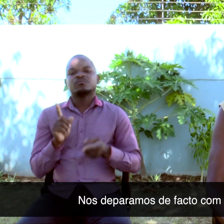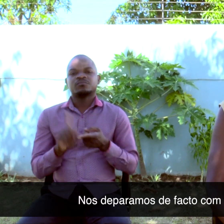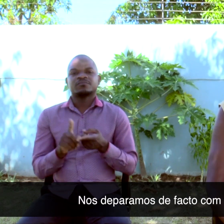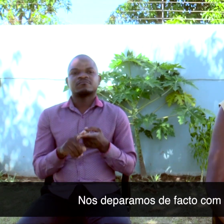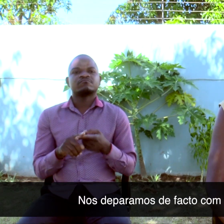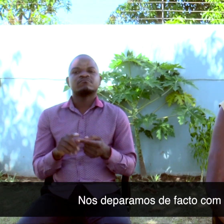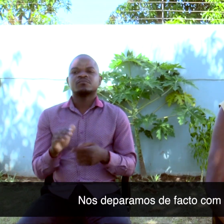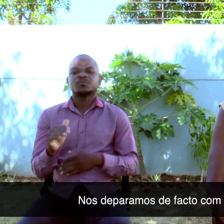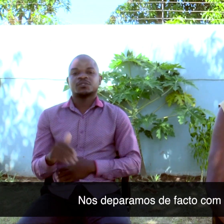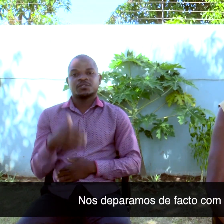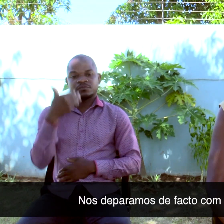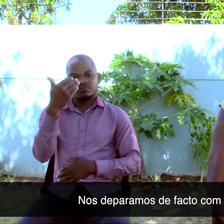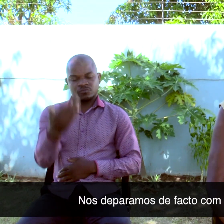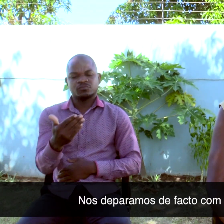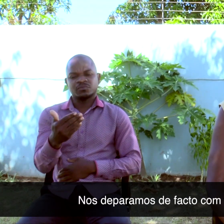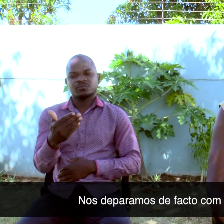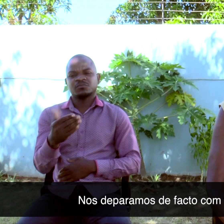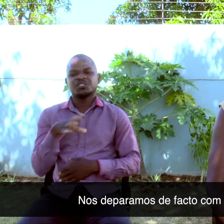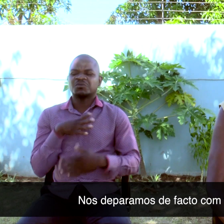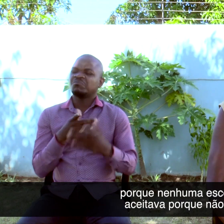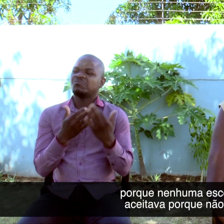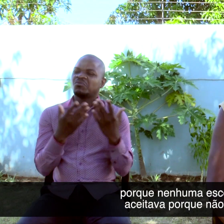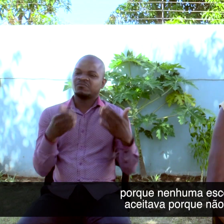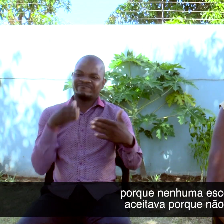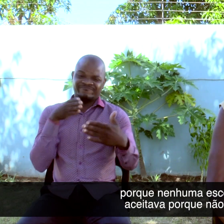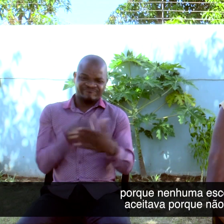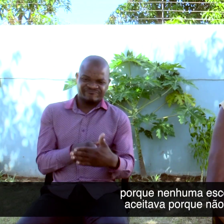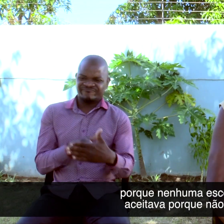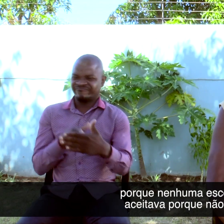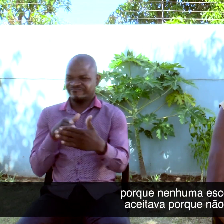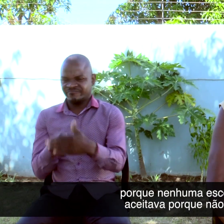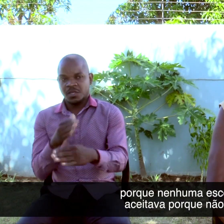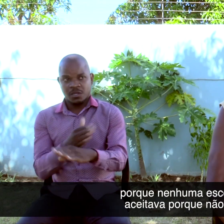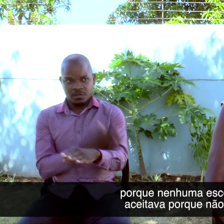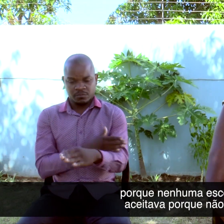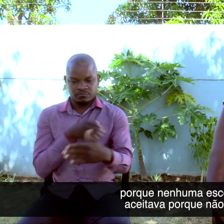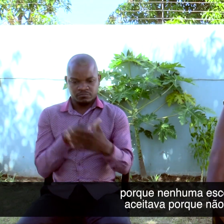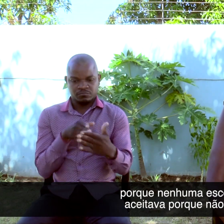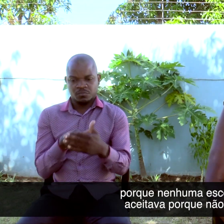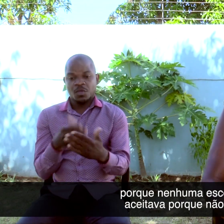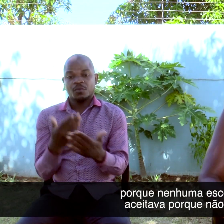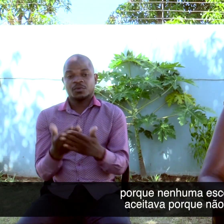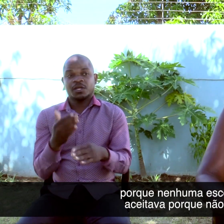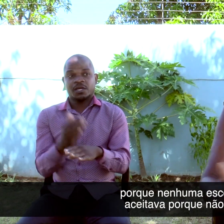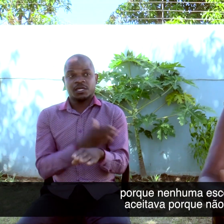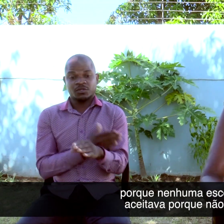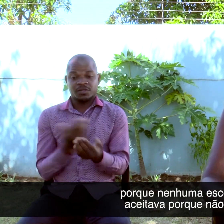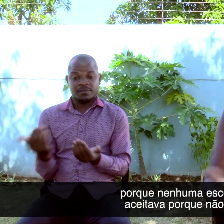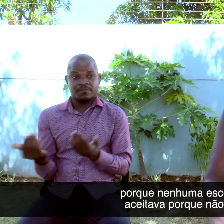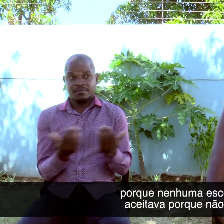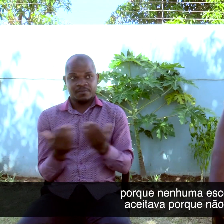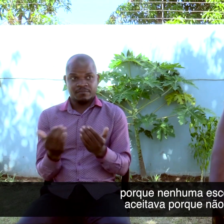deparamos com tantas dificuldades de facto. Porque ele, quando era bebê dele,